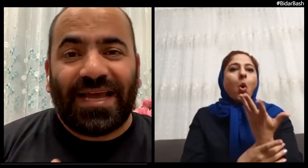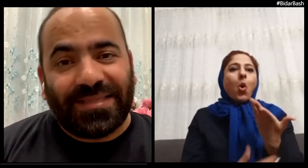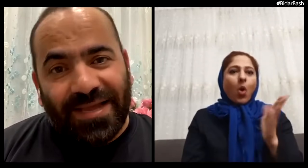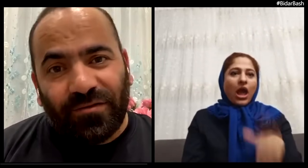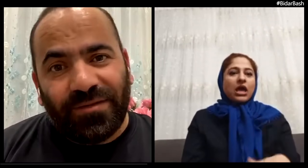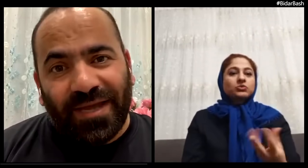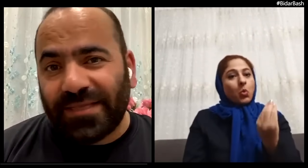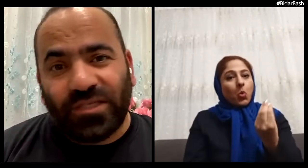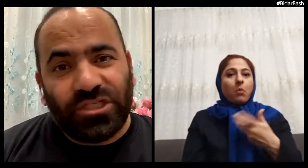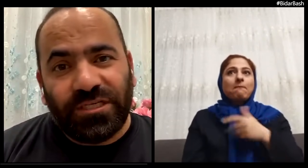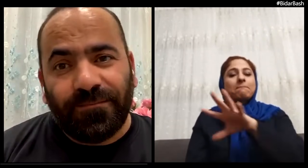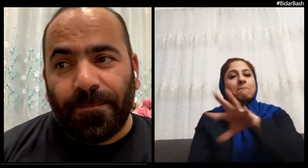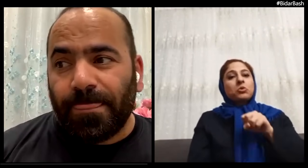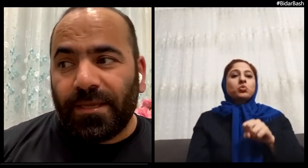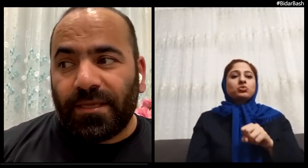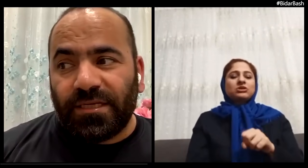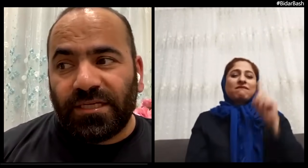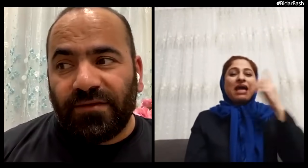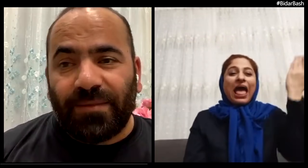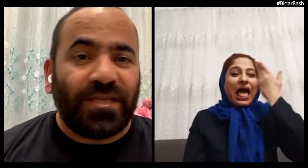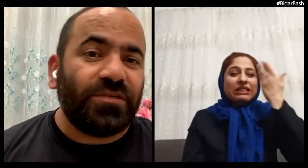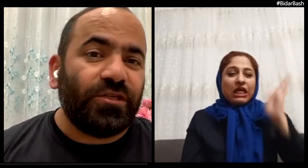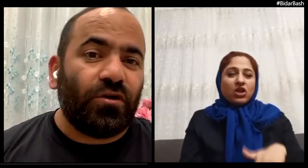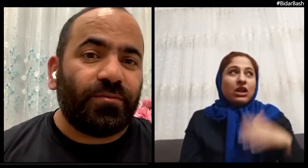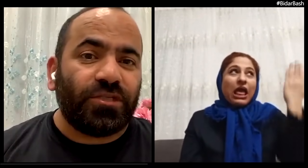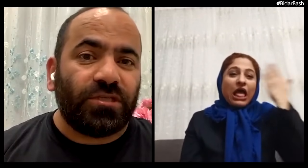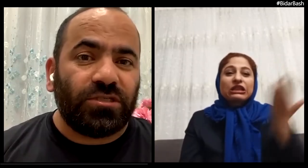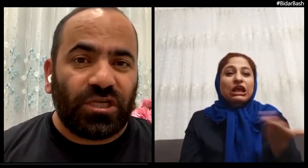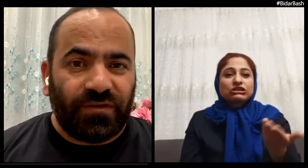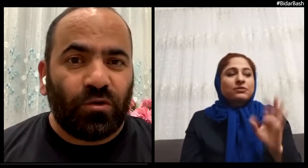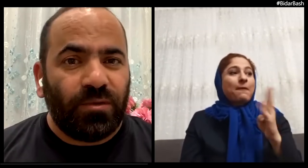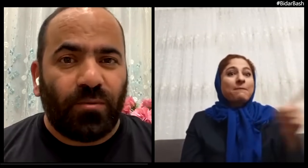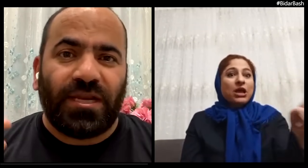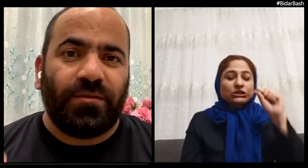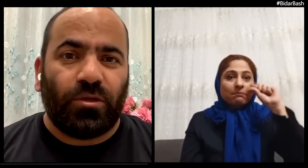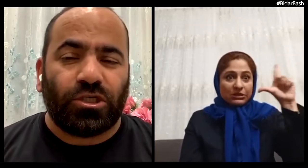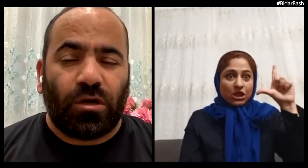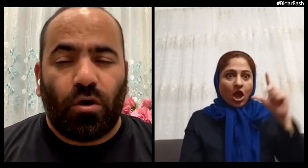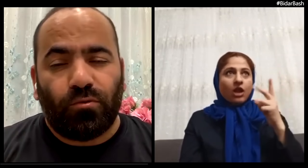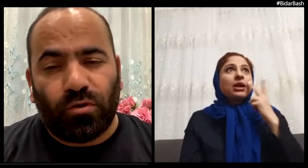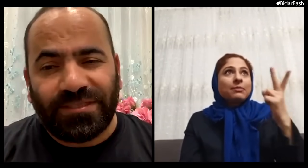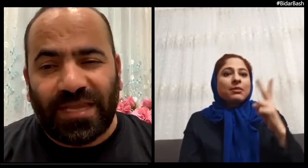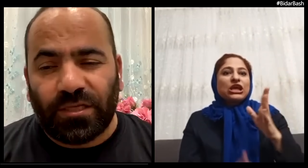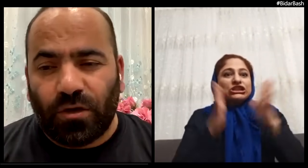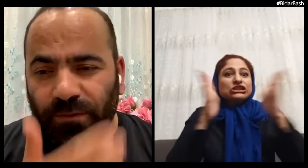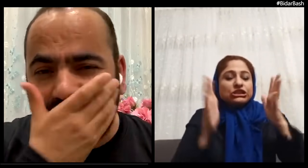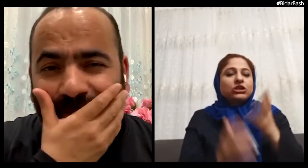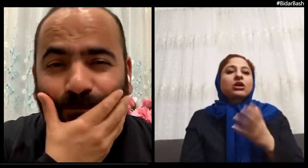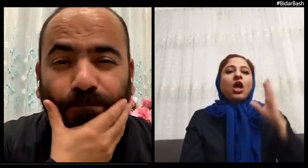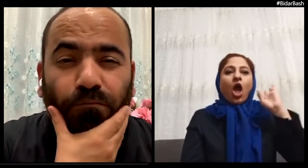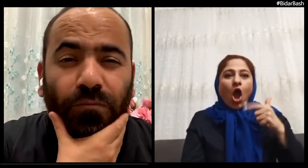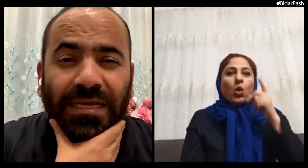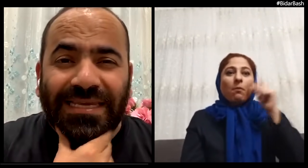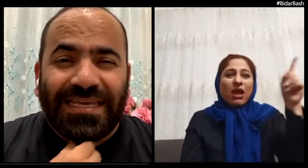فقط یه خطر داریم. خطر چیه؟ اینه که یه وقت بچه بیدار بشه، جیغ میخ کنه، بابا ننه بیدارشن، خواب اونم سنگی خوابیده